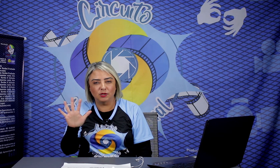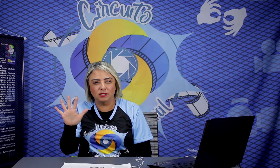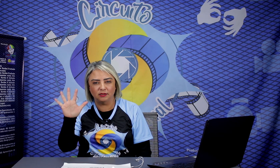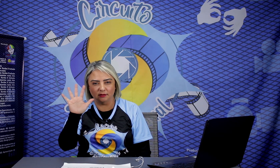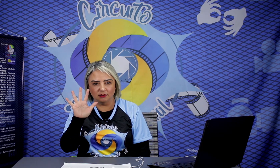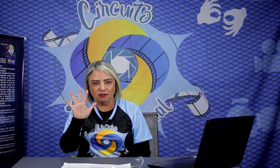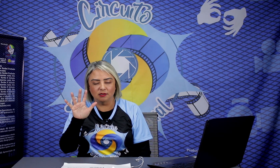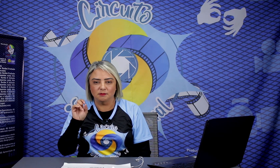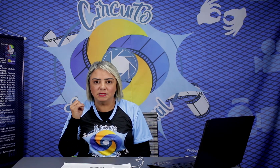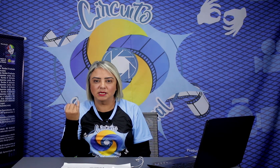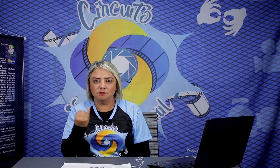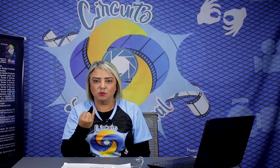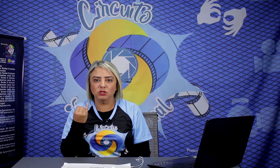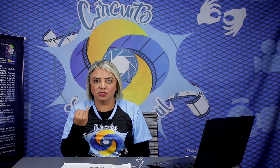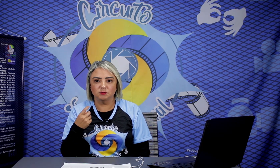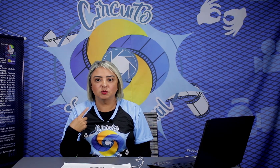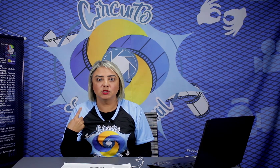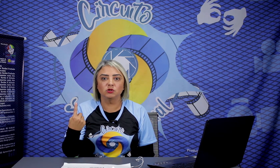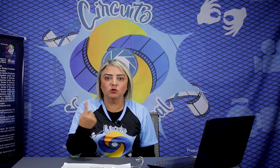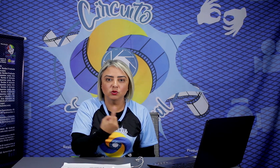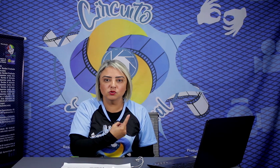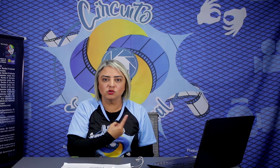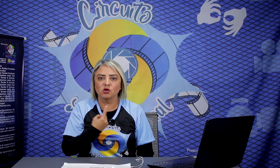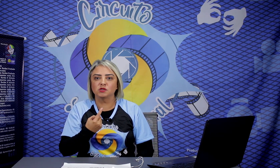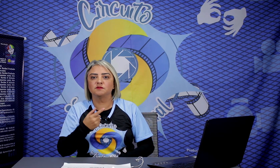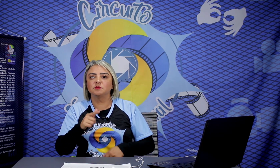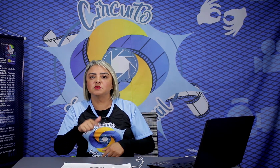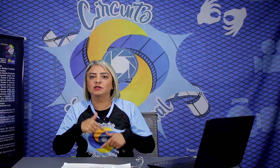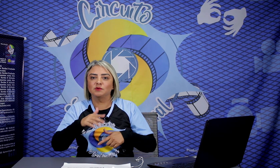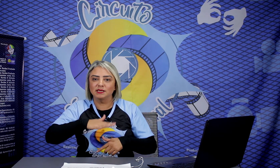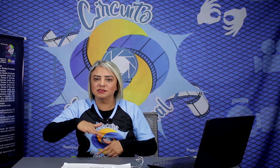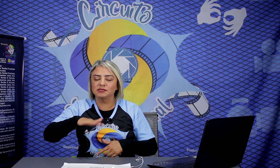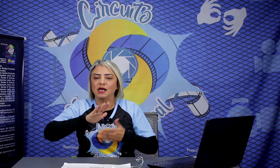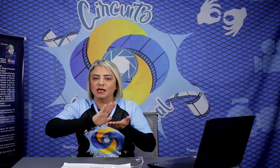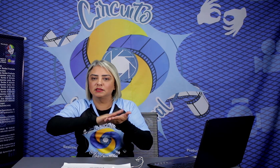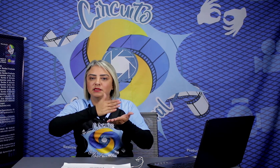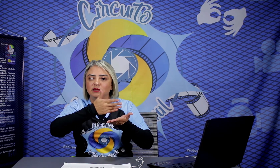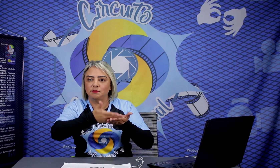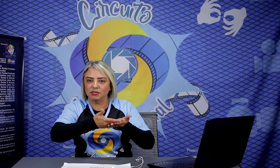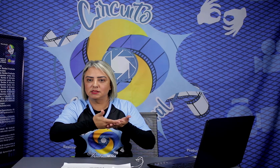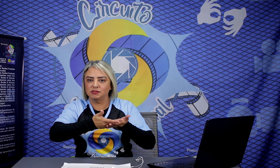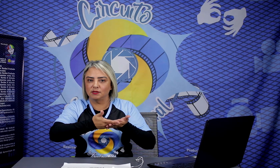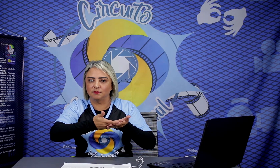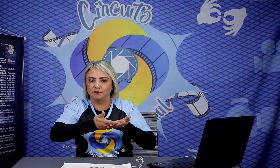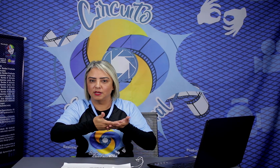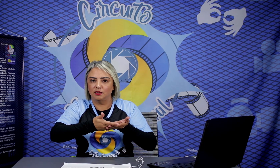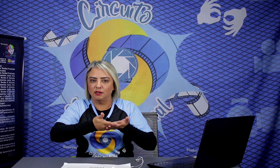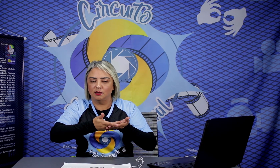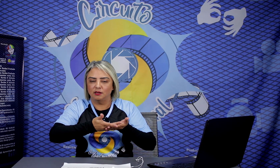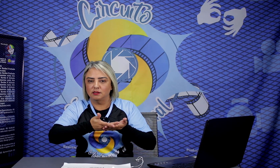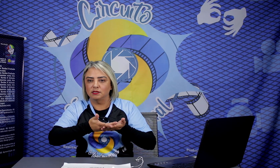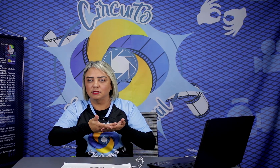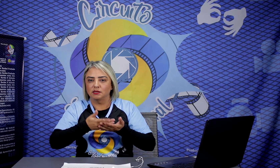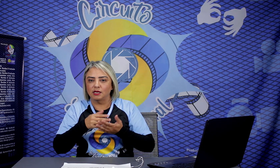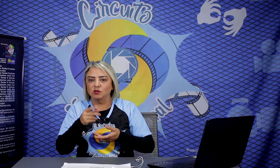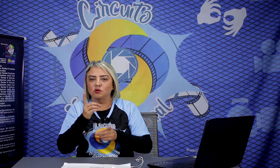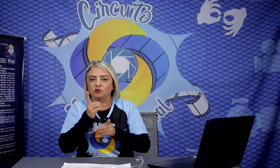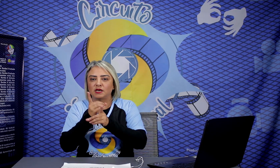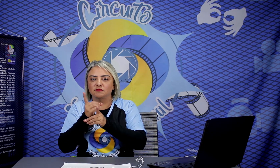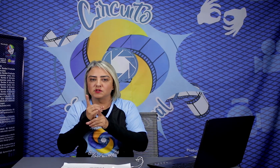teórica. Mas é importante porque todos nós vamos atuar nessa área da interpretação. Quero encontrar vocês